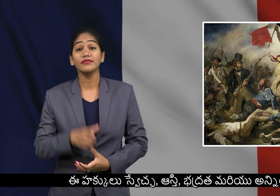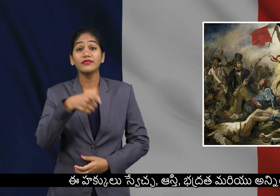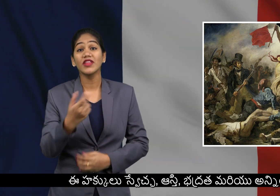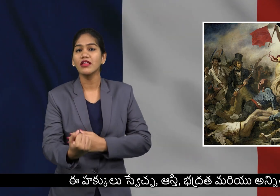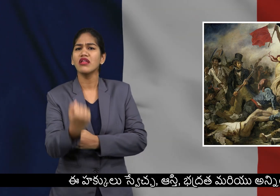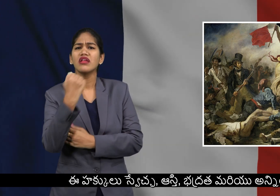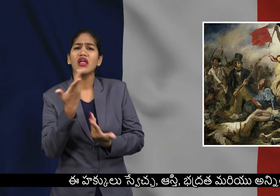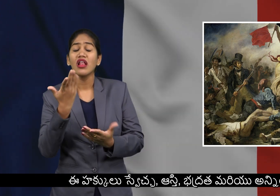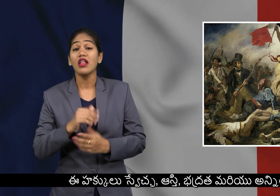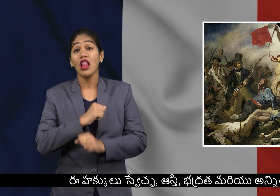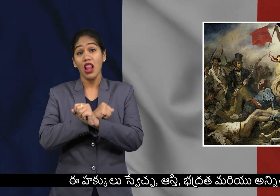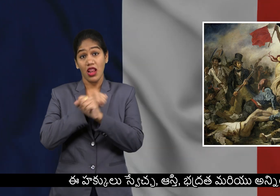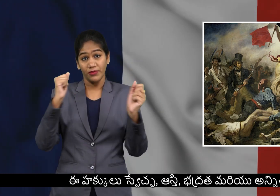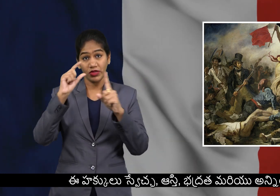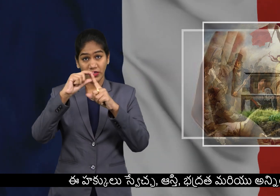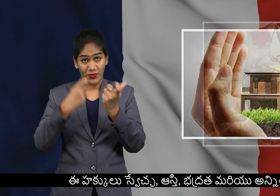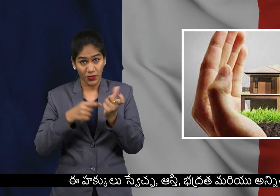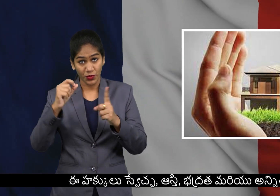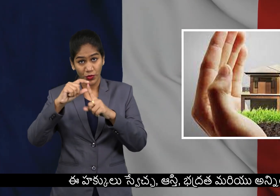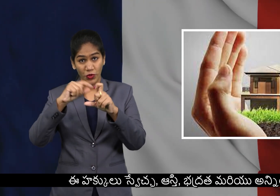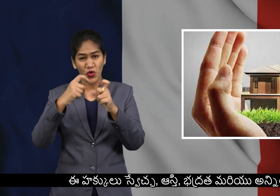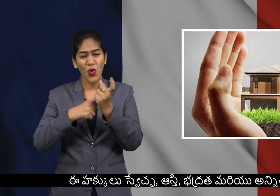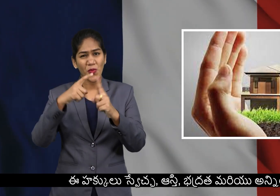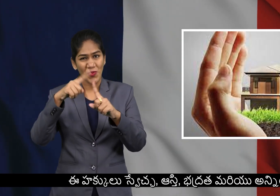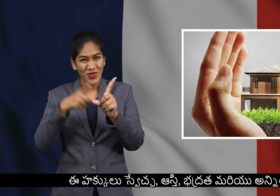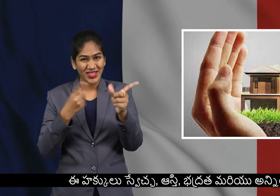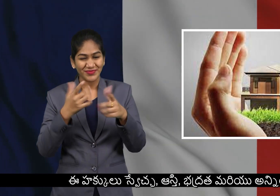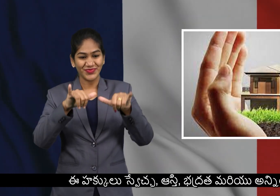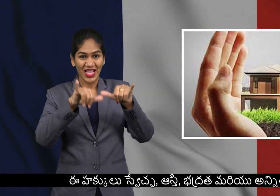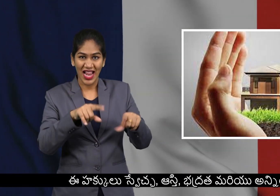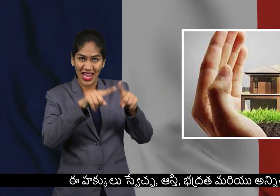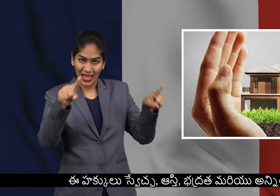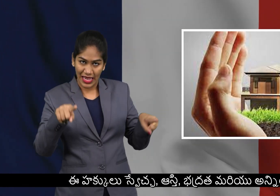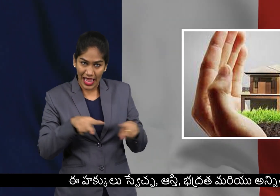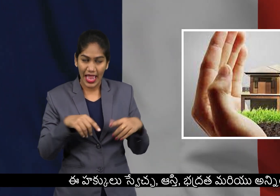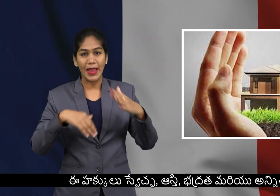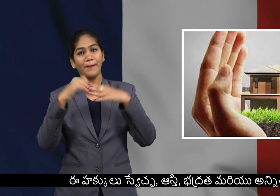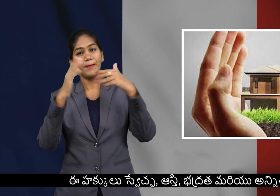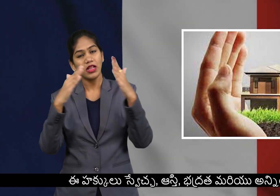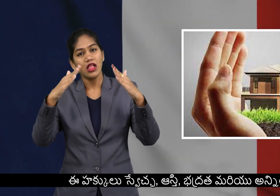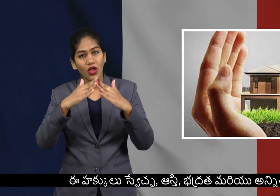ఈ హక్కులు స్వేచ్ఛ, ఆస్తి, భద్రత మరియు అన్నిటికంటే